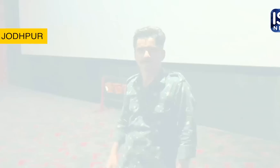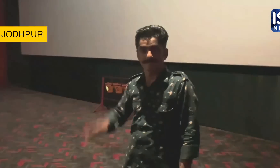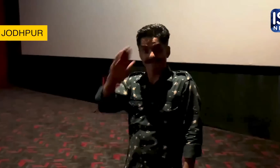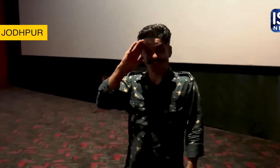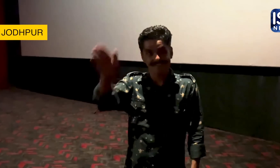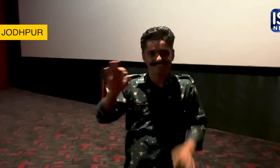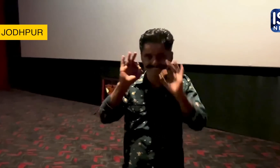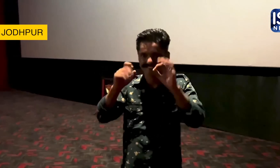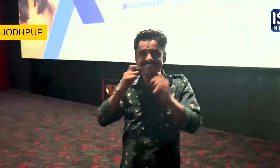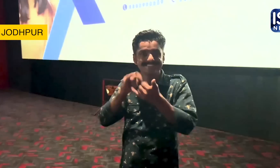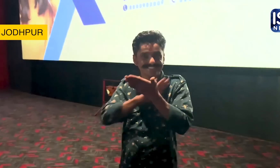हाय,